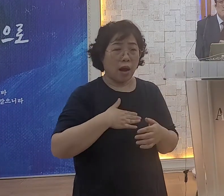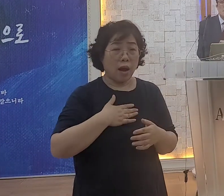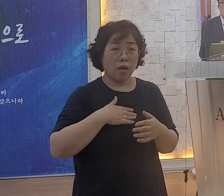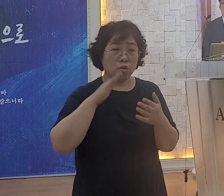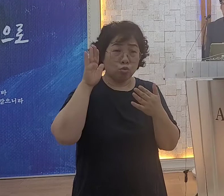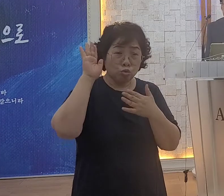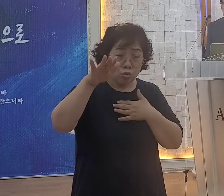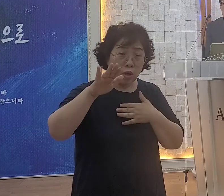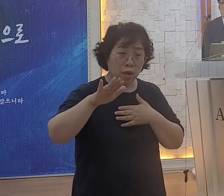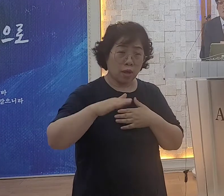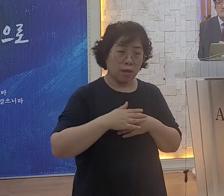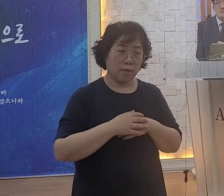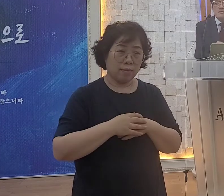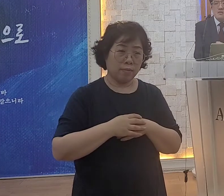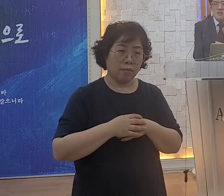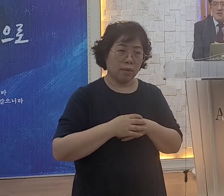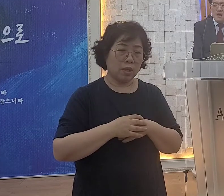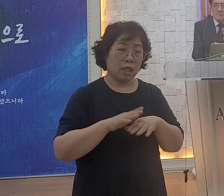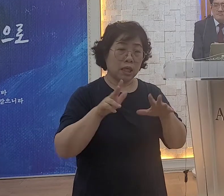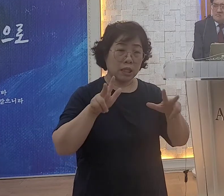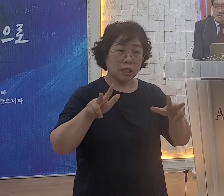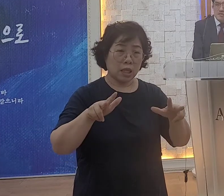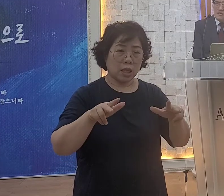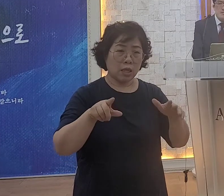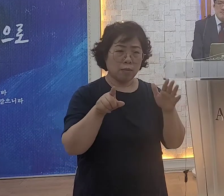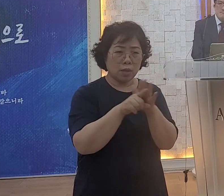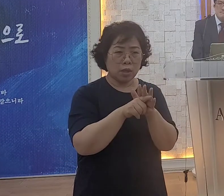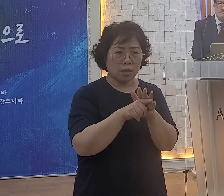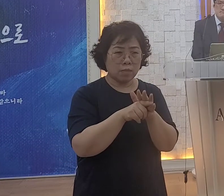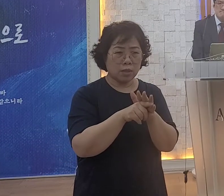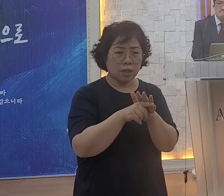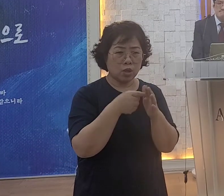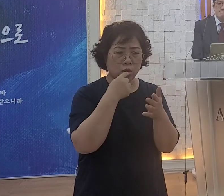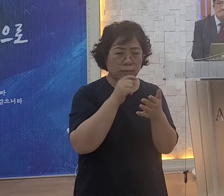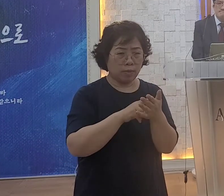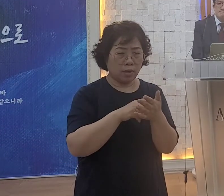이제 앞으로는 이 믿음을 함부로 여겨서는 안 돼요.